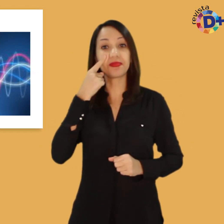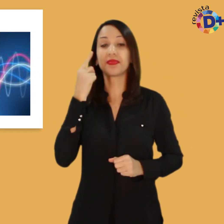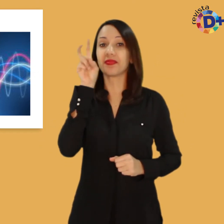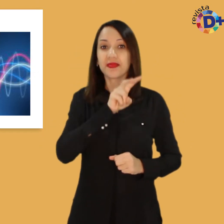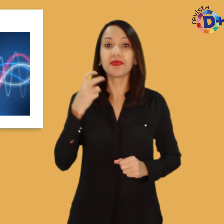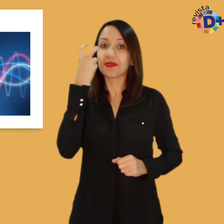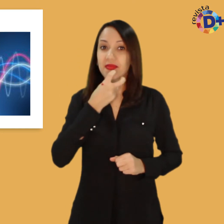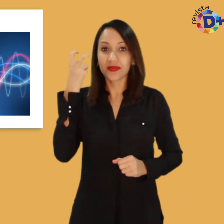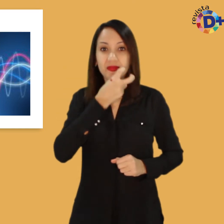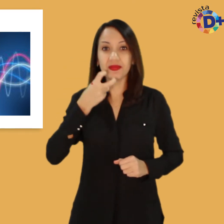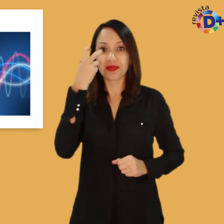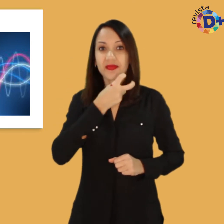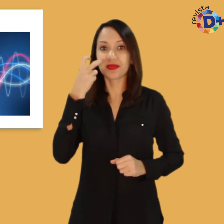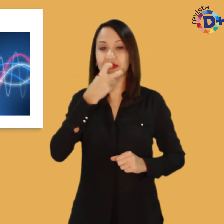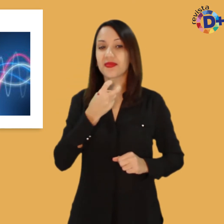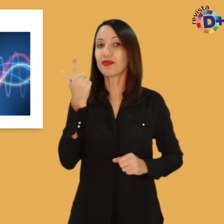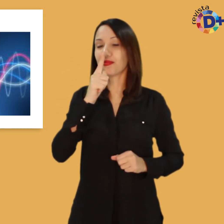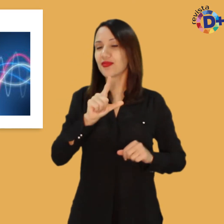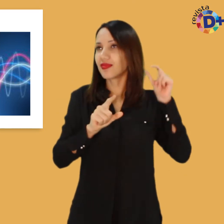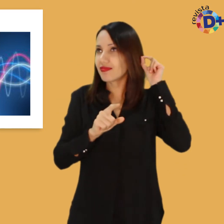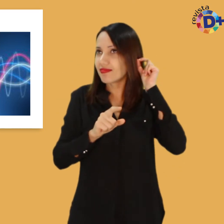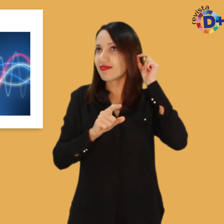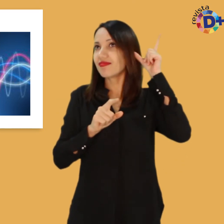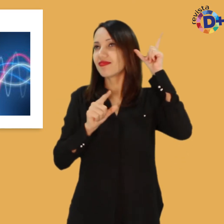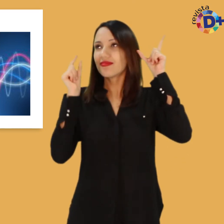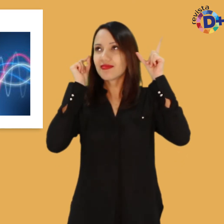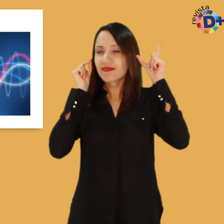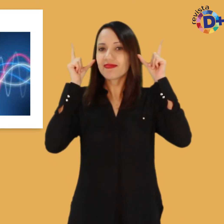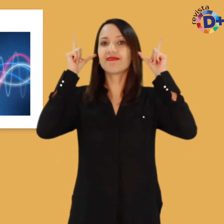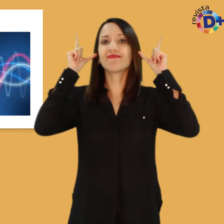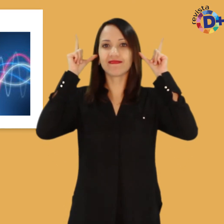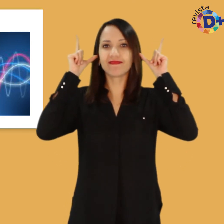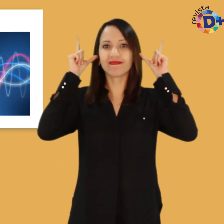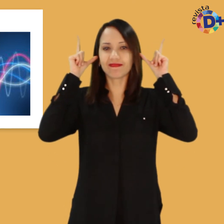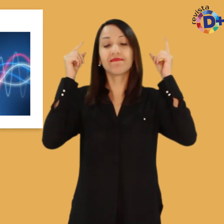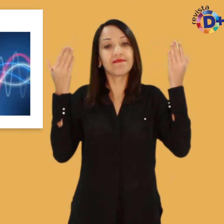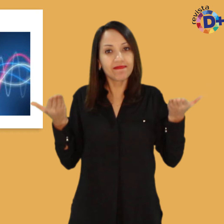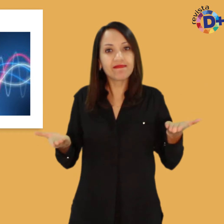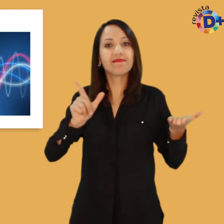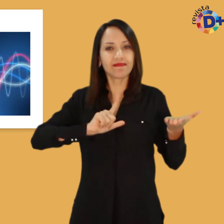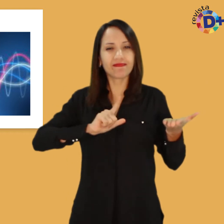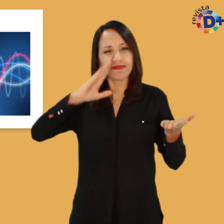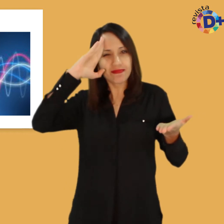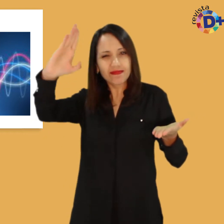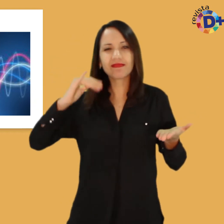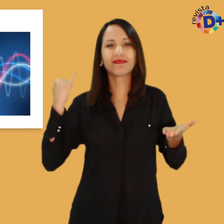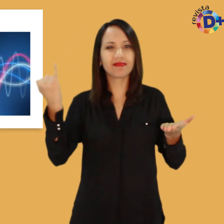pela amplificação do resíduo auditivo. Para isso, é imprescindível a utilização